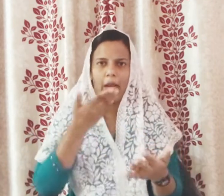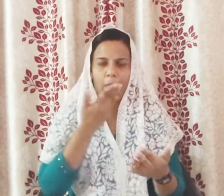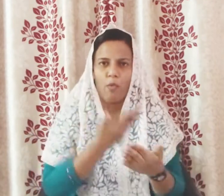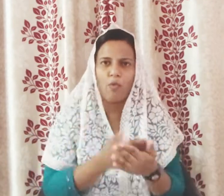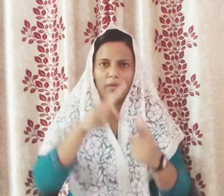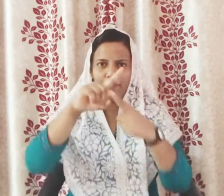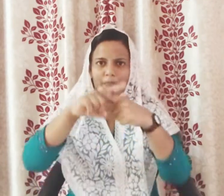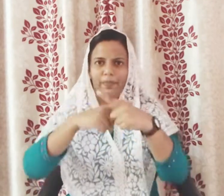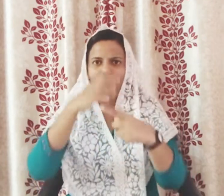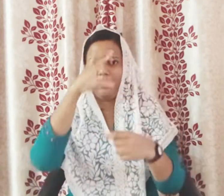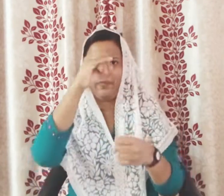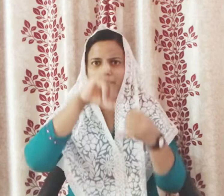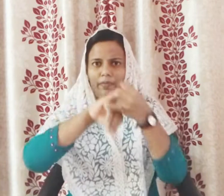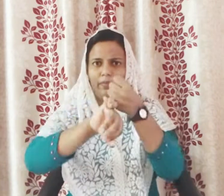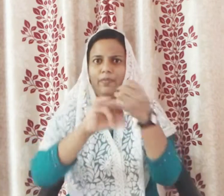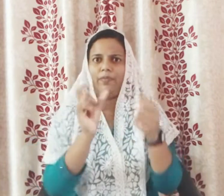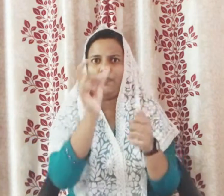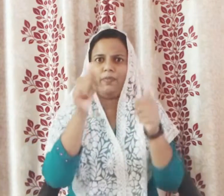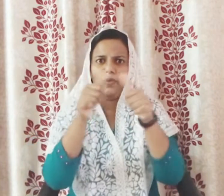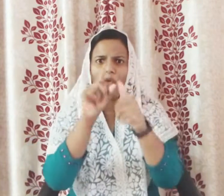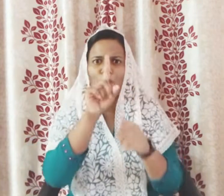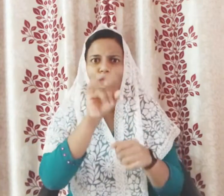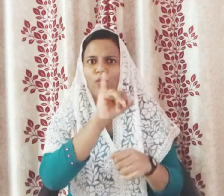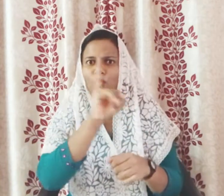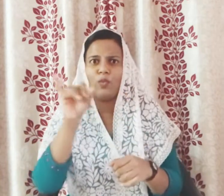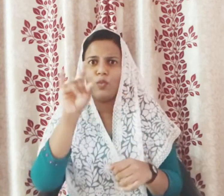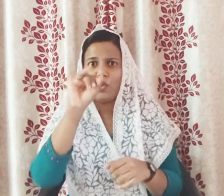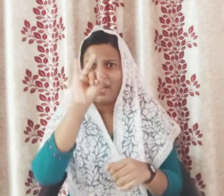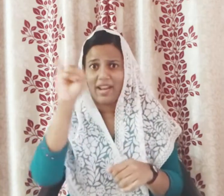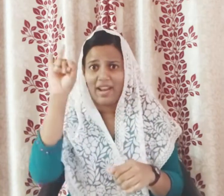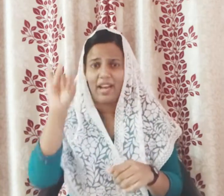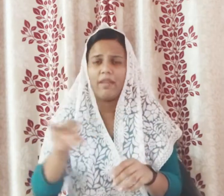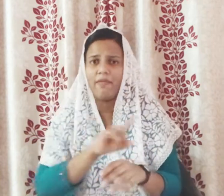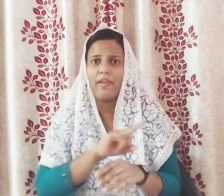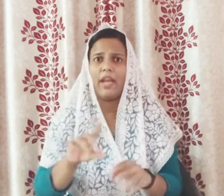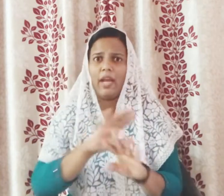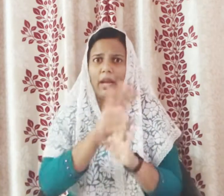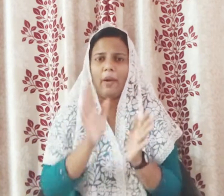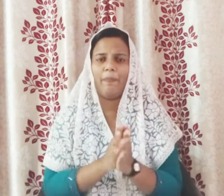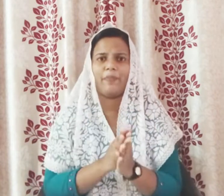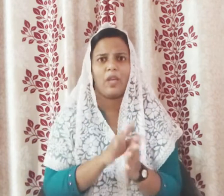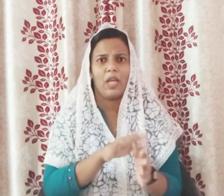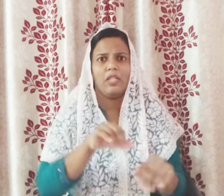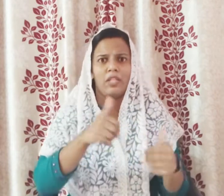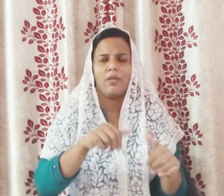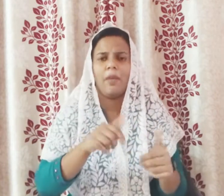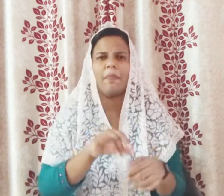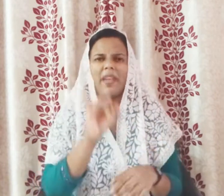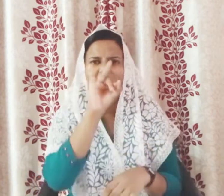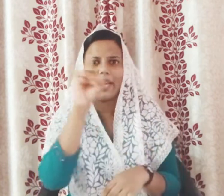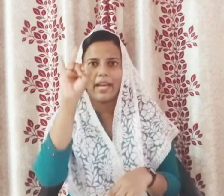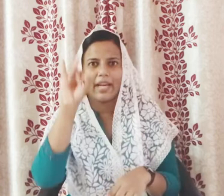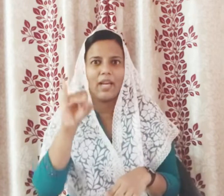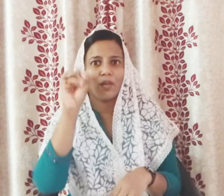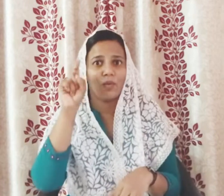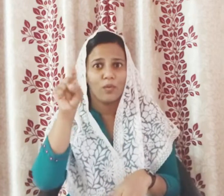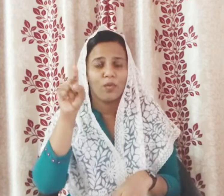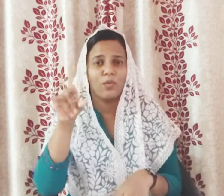അപ്പം ജോഷുവയുടെ പുസ്തകം 1 മുതൽ 7 വരെയുള്ള ഭാഗങ്ങൾ നിങ്ങൾ വായിക്കുക. ഇതിപ്പം നമ്മൾ 7-ാം അധ്യായത്തിൽ നിന്നാണ് ചിന്തിക്കുന്നത്. 7-ാം അധ്യായത്തിൻ്റെ